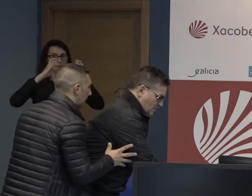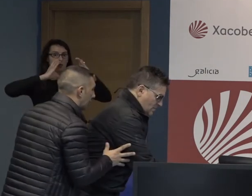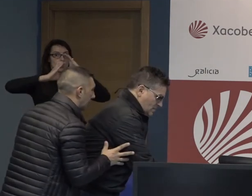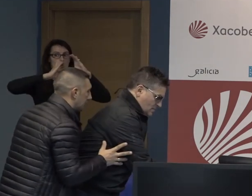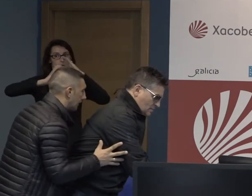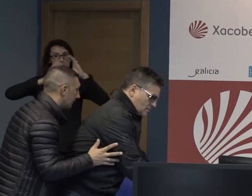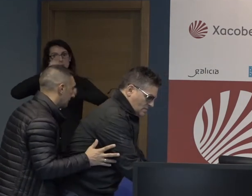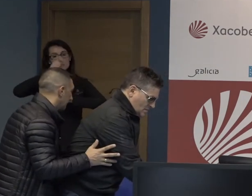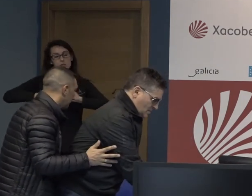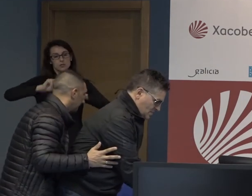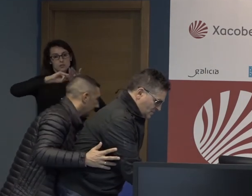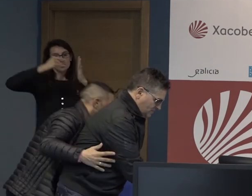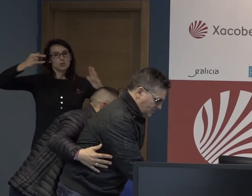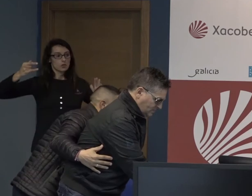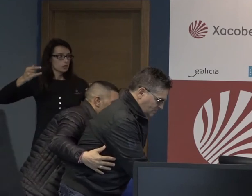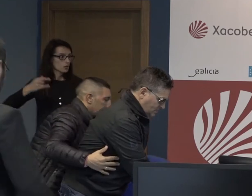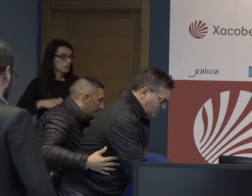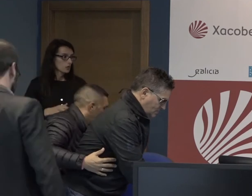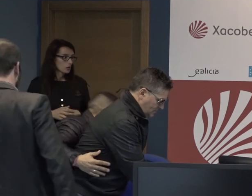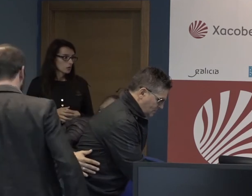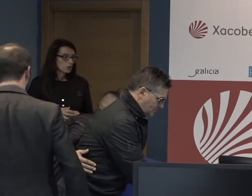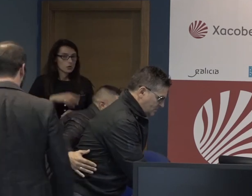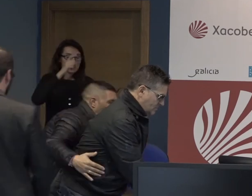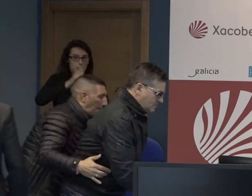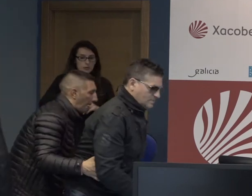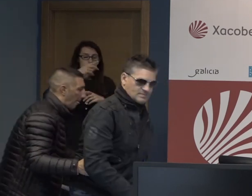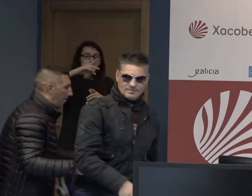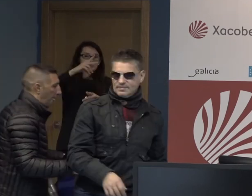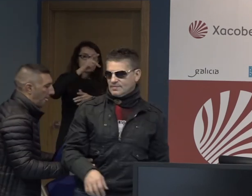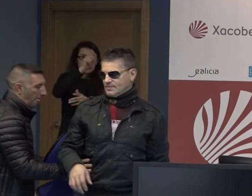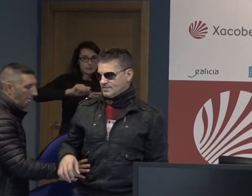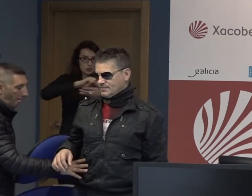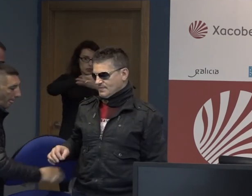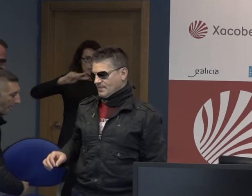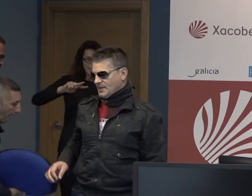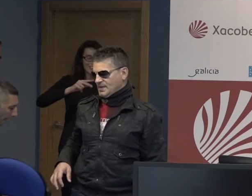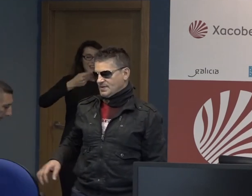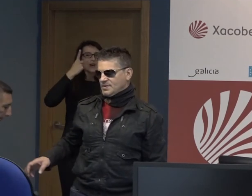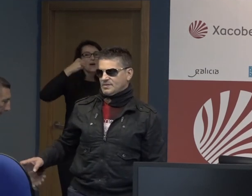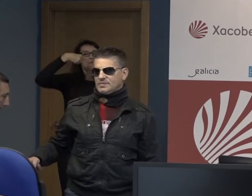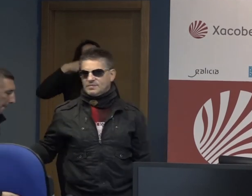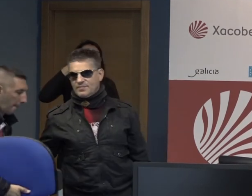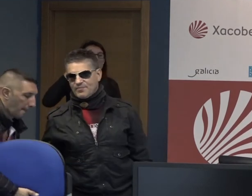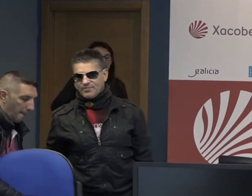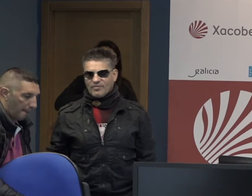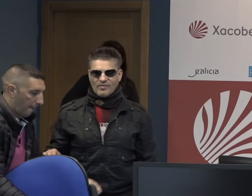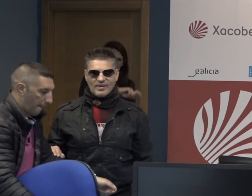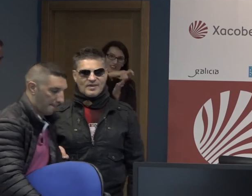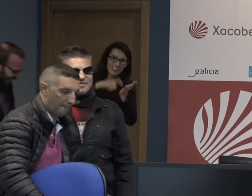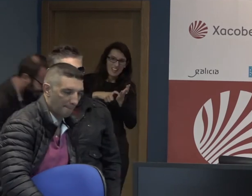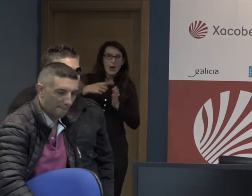está aquí presente, pues también la persona que lo lleva aquí Galicia, pues Miriam de Migrán, que así le digo Miriam, pues siempre le